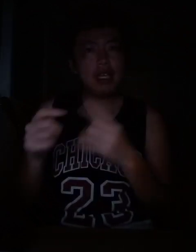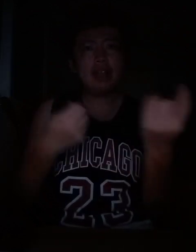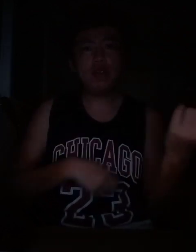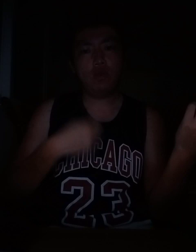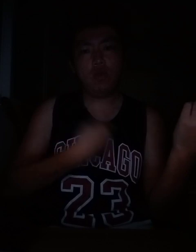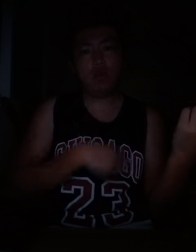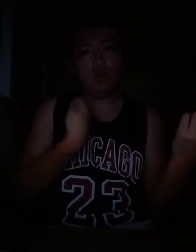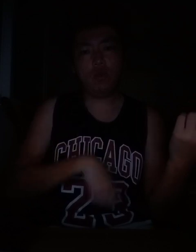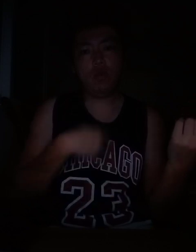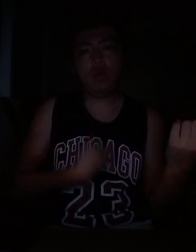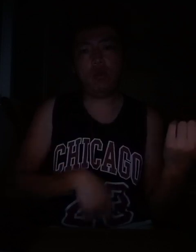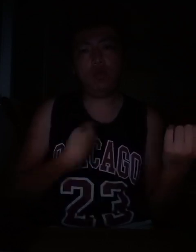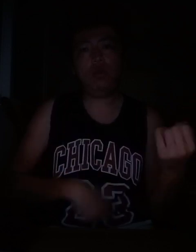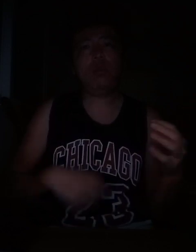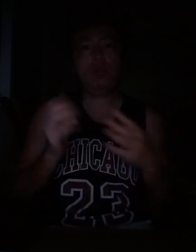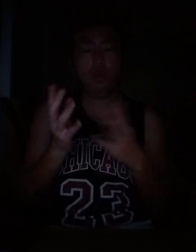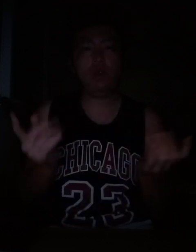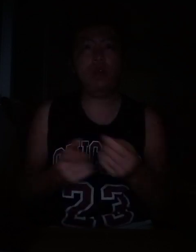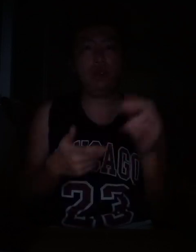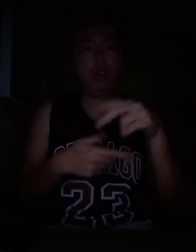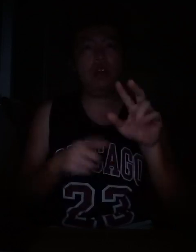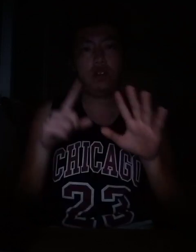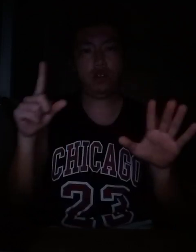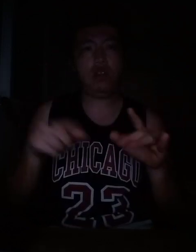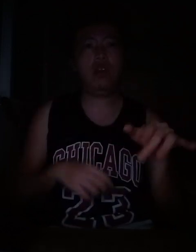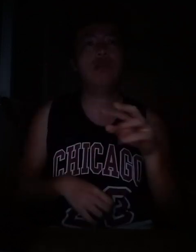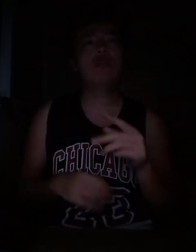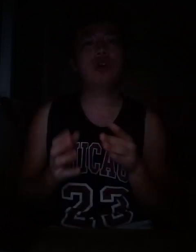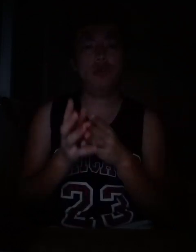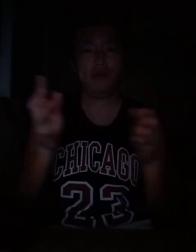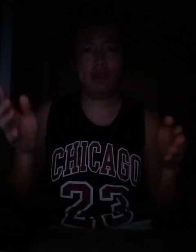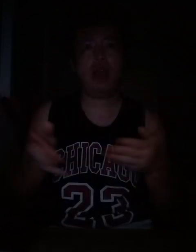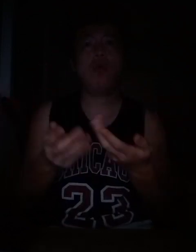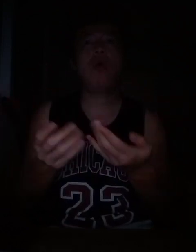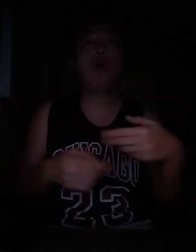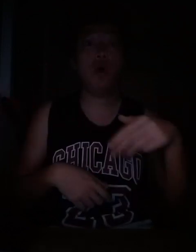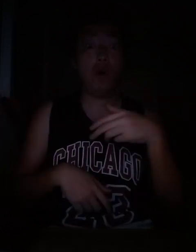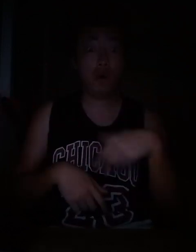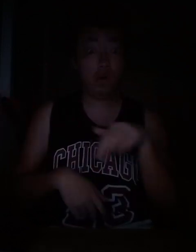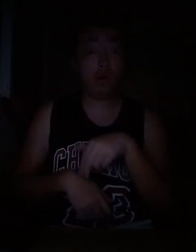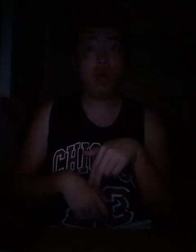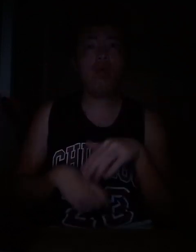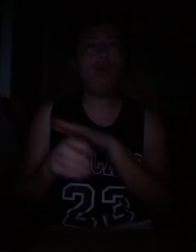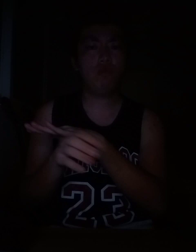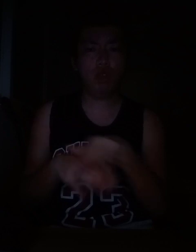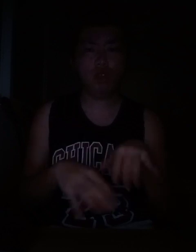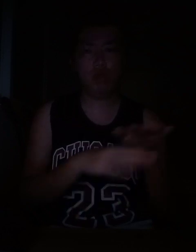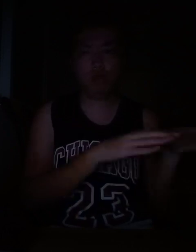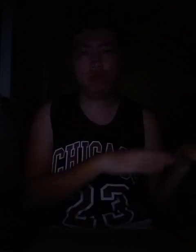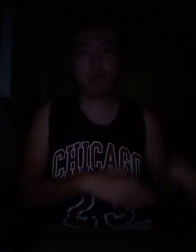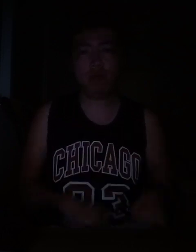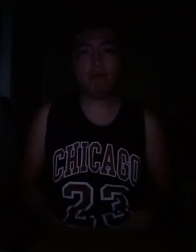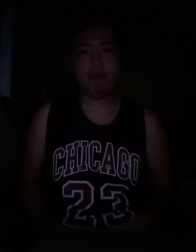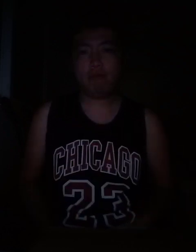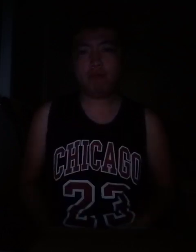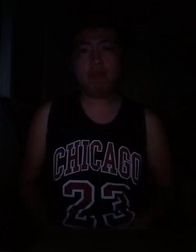콘서트가 오는 11일 오후 7시 서울 상암 월드컵 경기장으로 옮겨졌습니다. 잼버리